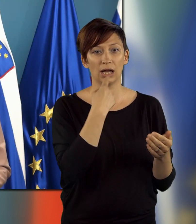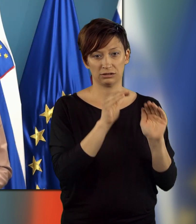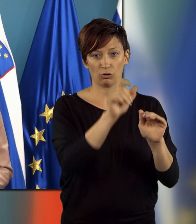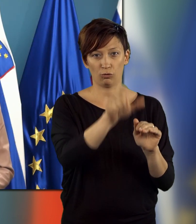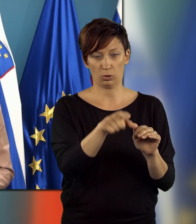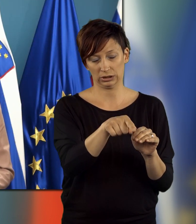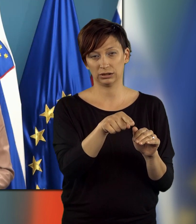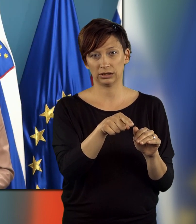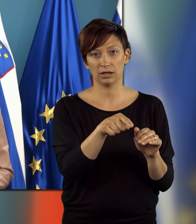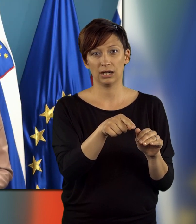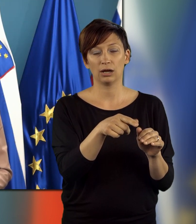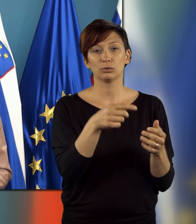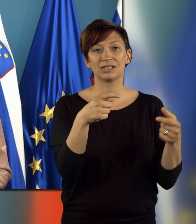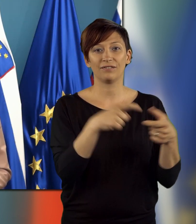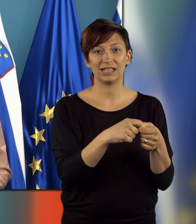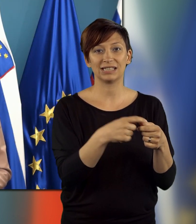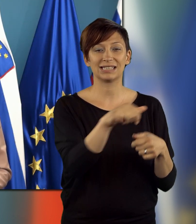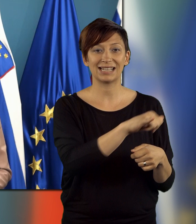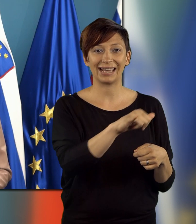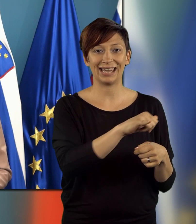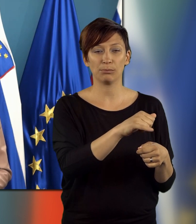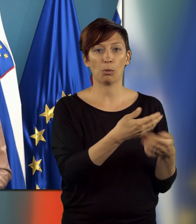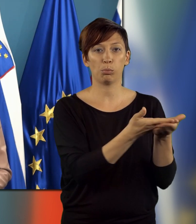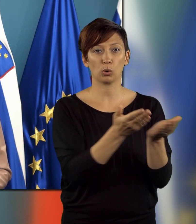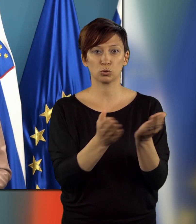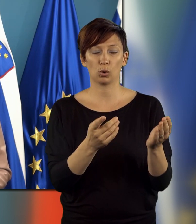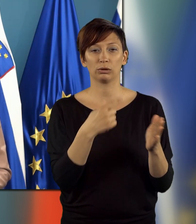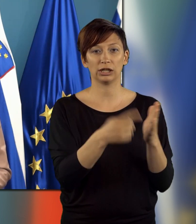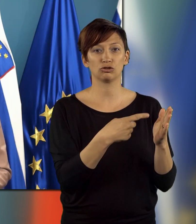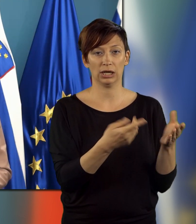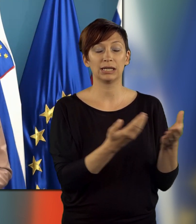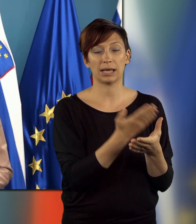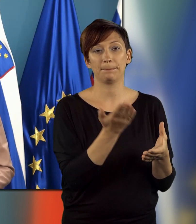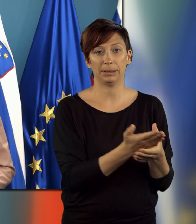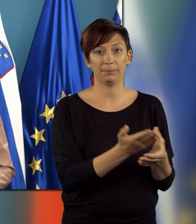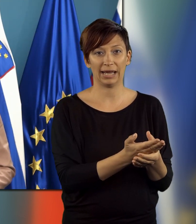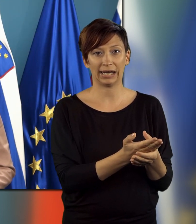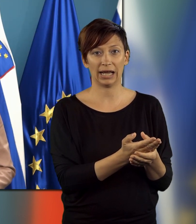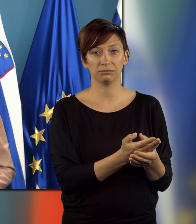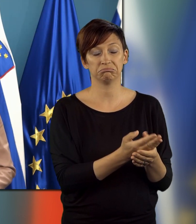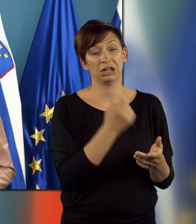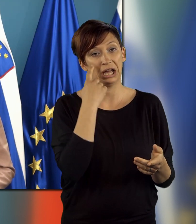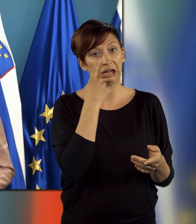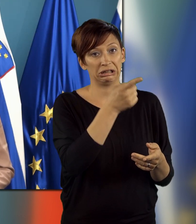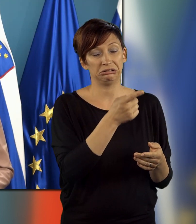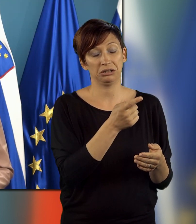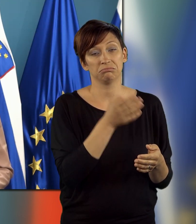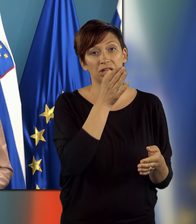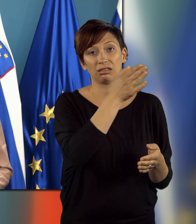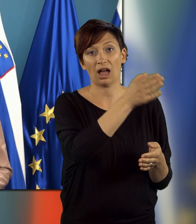v zvezi z najemom prostorov, ki jih šteje za ustrezne. Glede